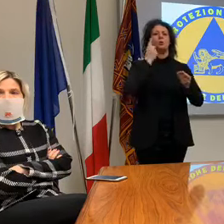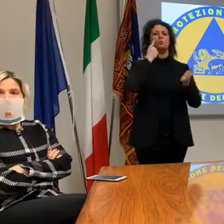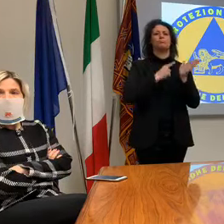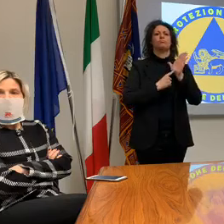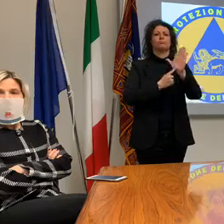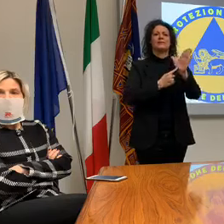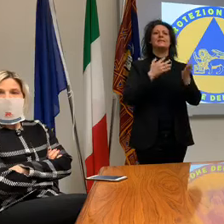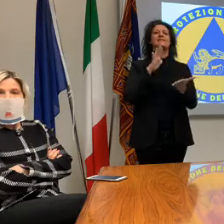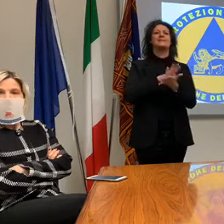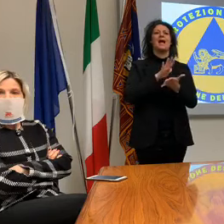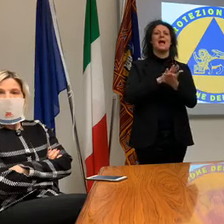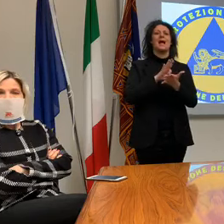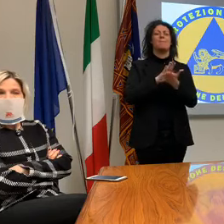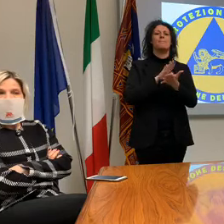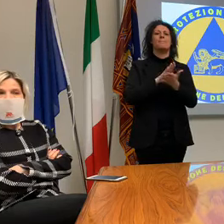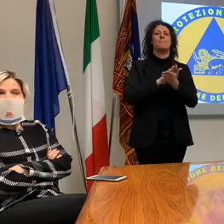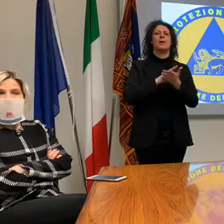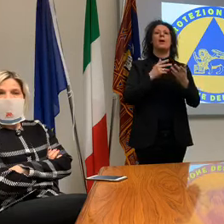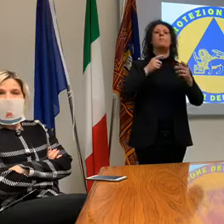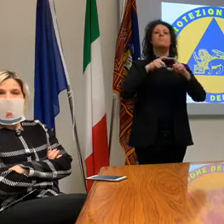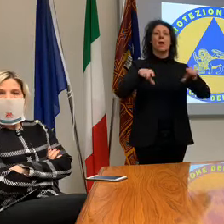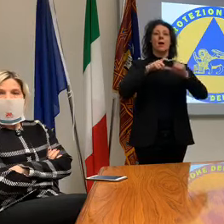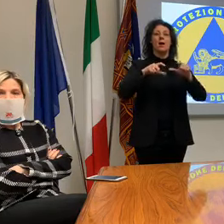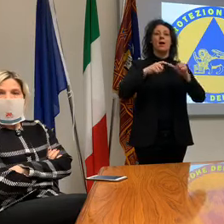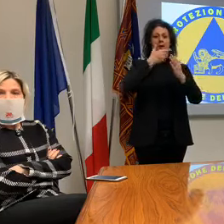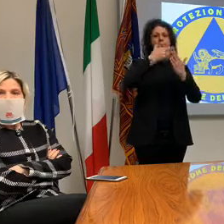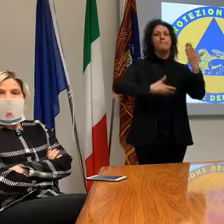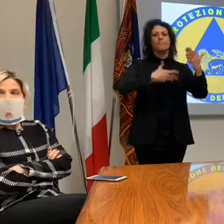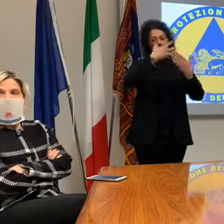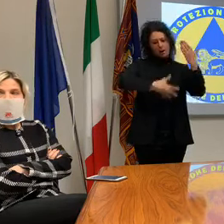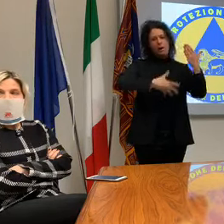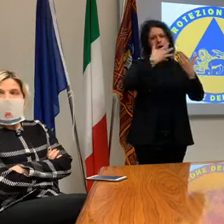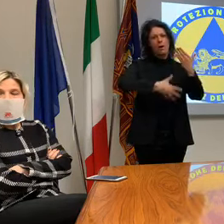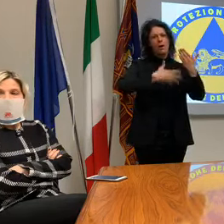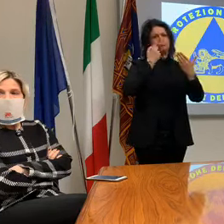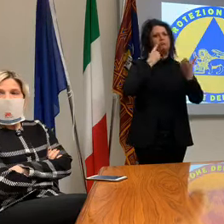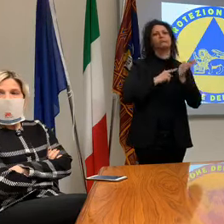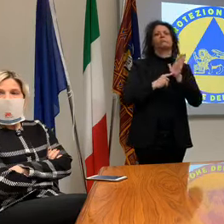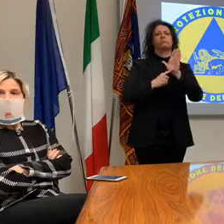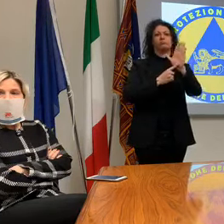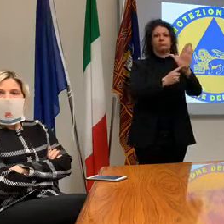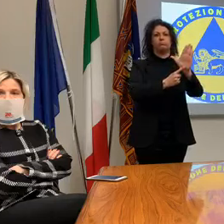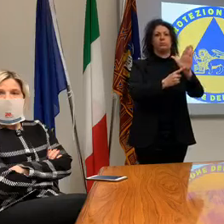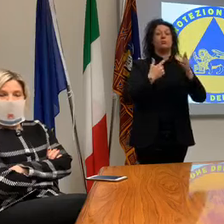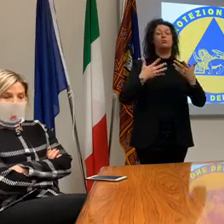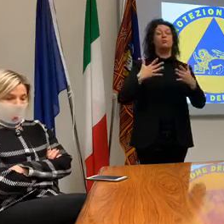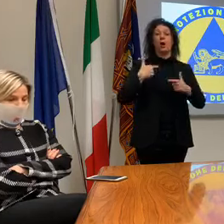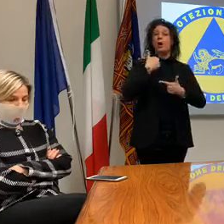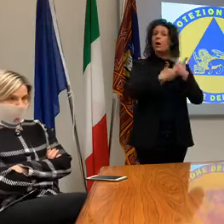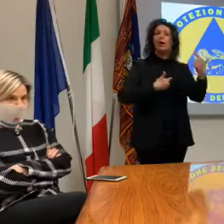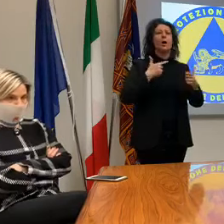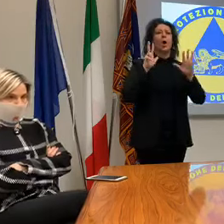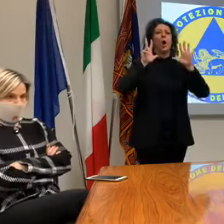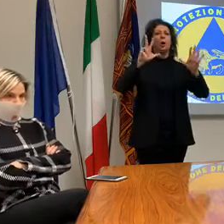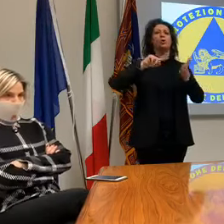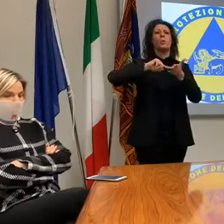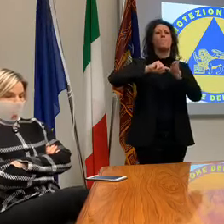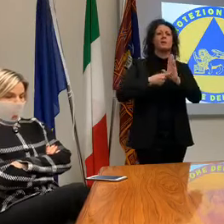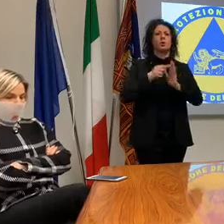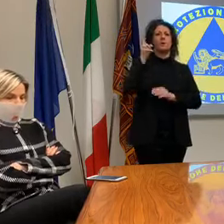vedere che movimento di popolo c'è rispetto alle donazioni. Siamo già oltre gli 8 milioni di euro, ma abbondanti, neanche un